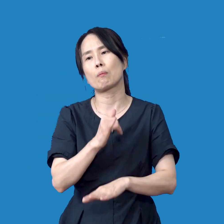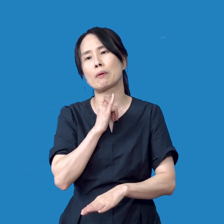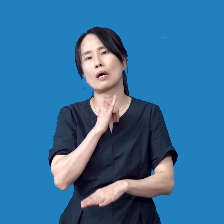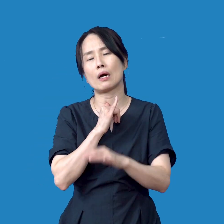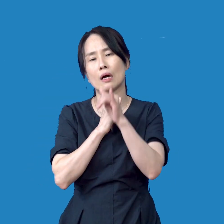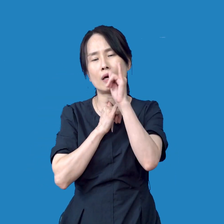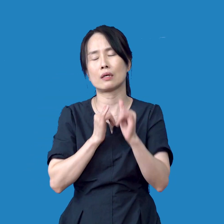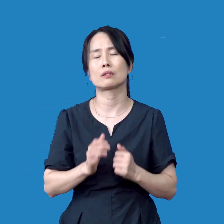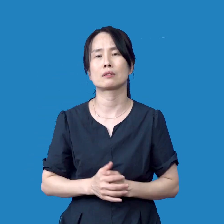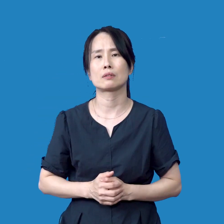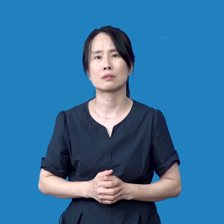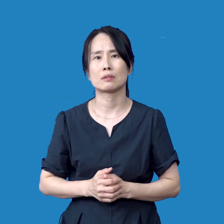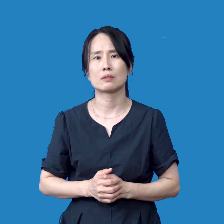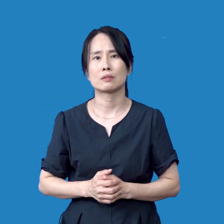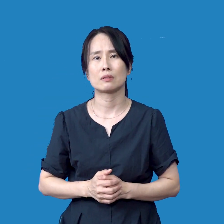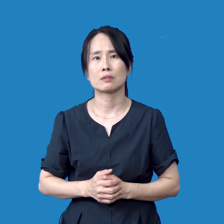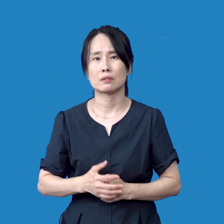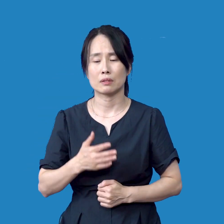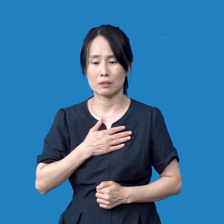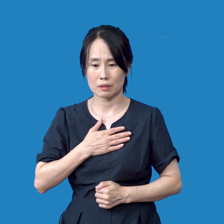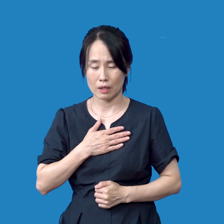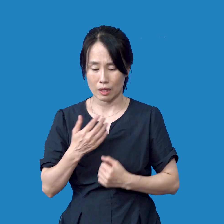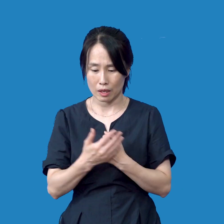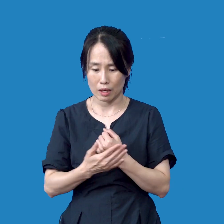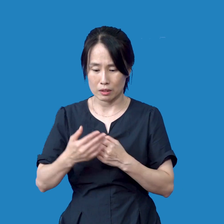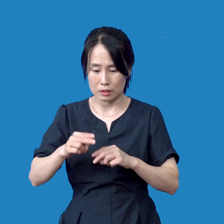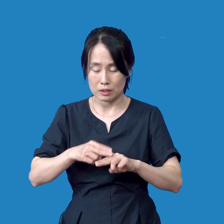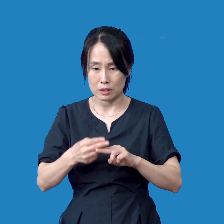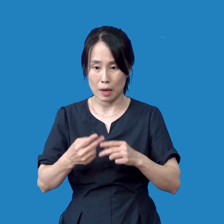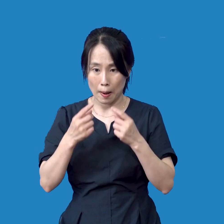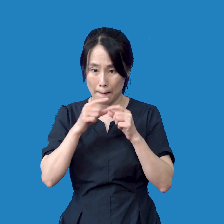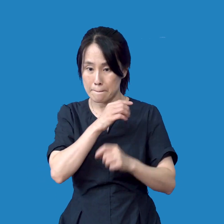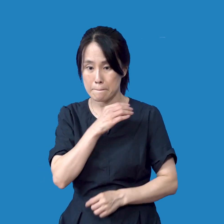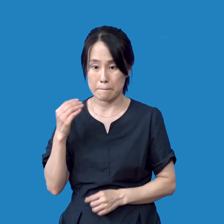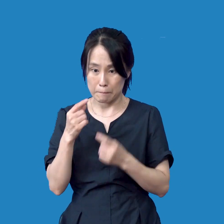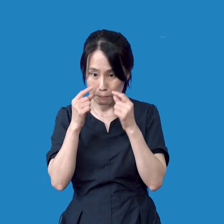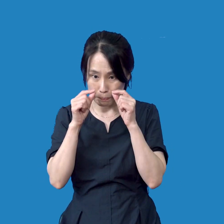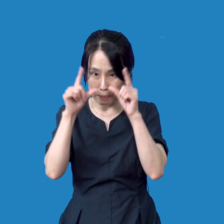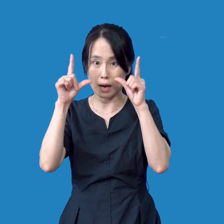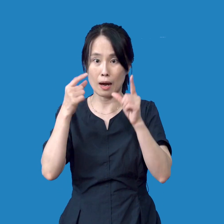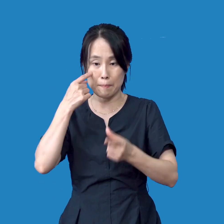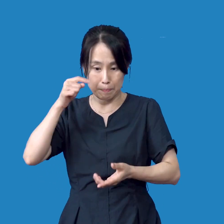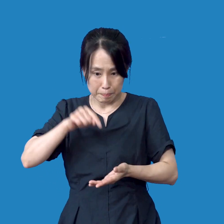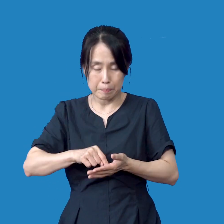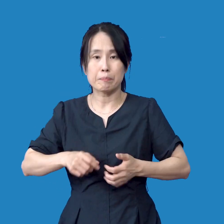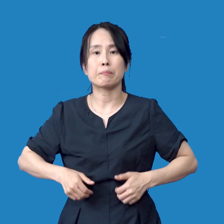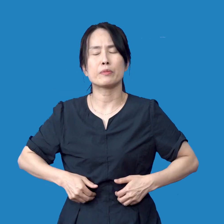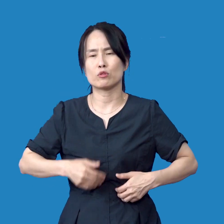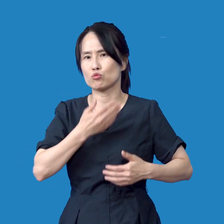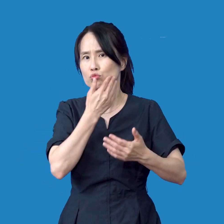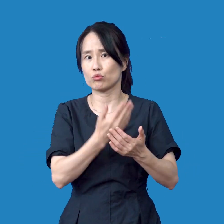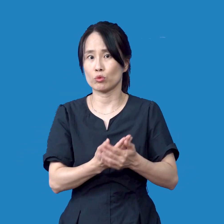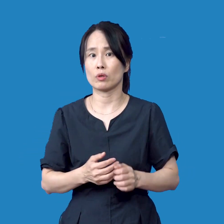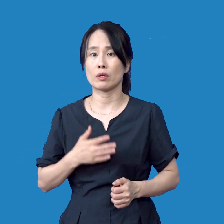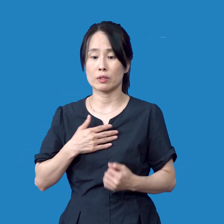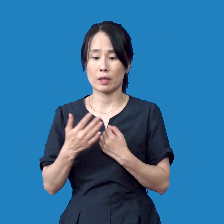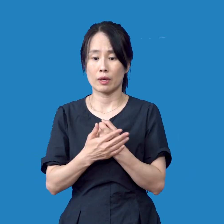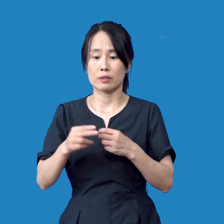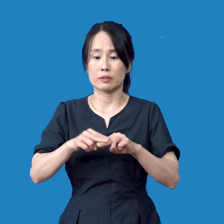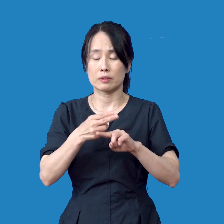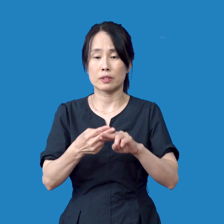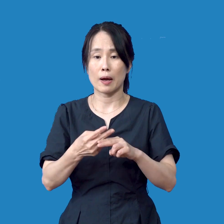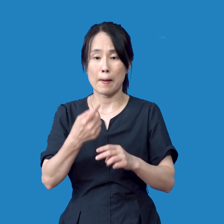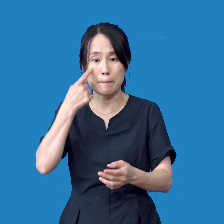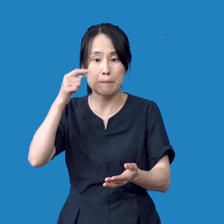자, 그래서 자기 은사를 바르게 깨닫는 것이 중요합니다. 자기 은사를 어떻게 알 수